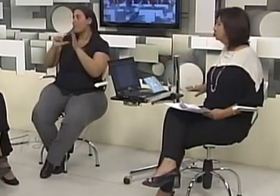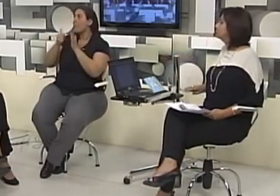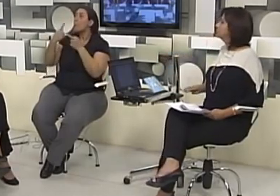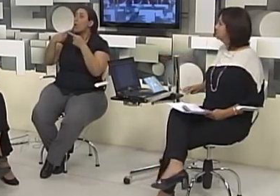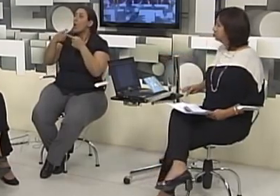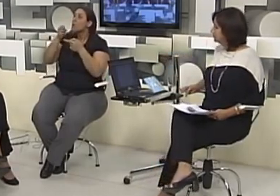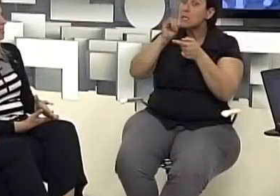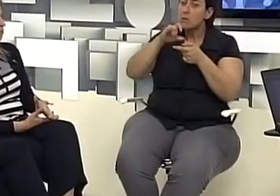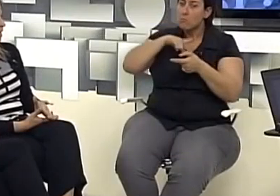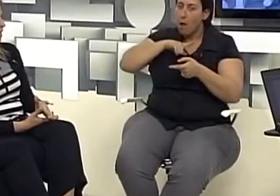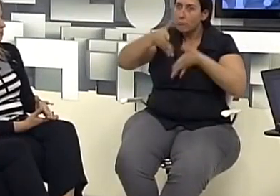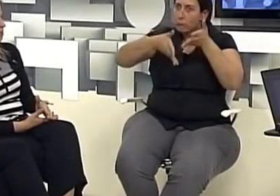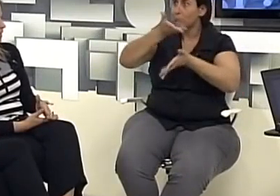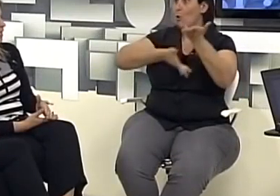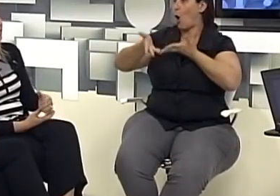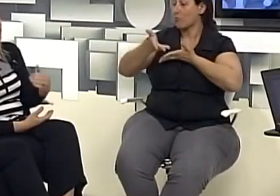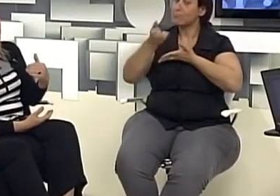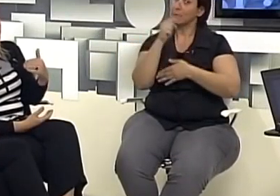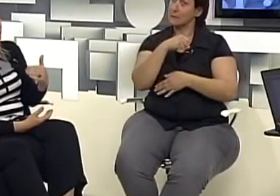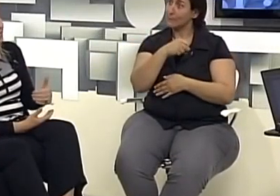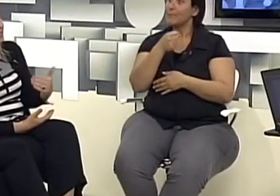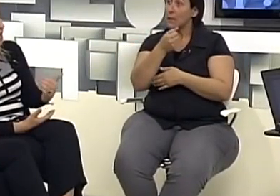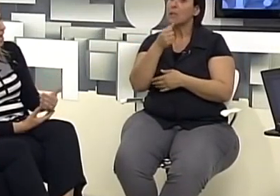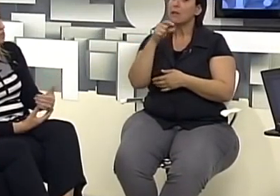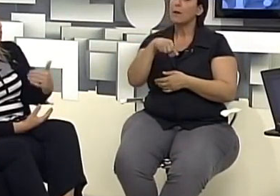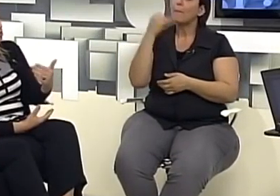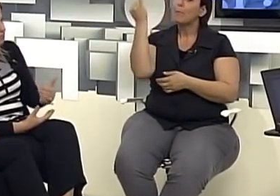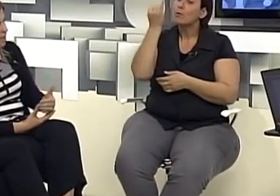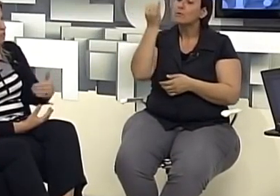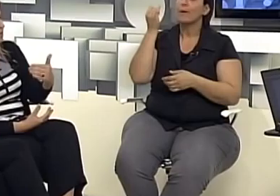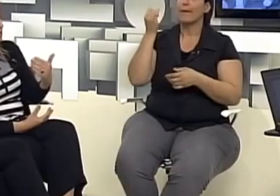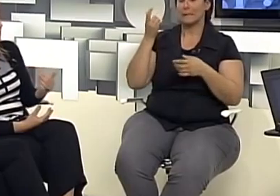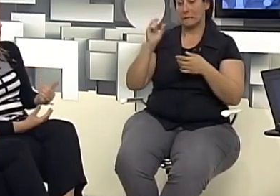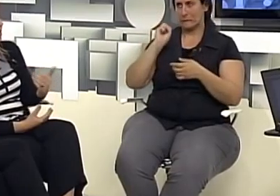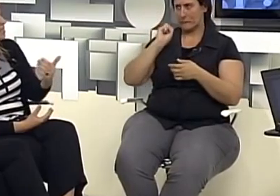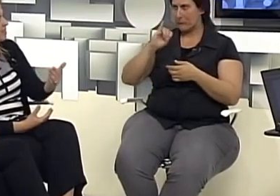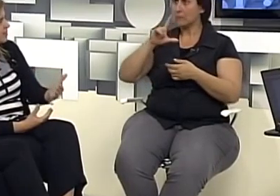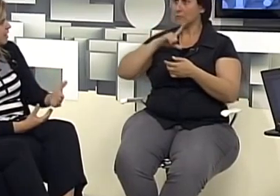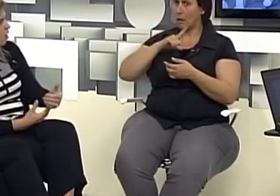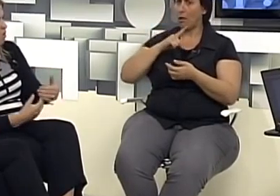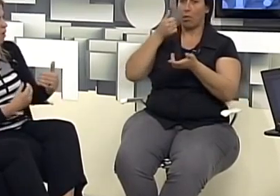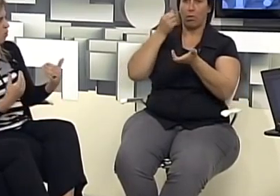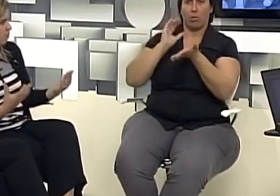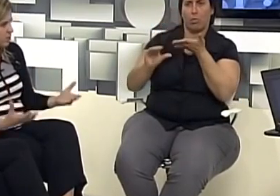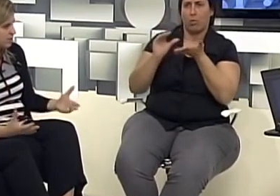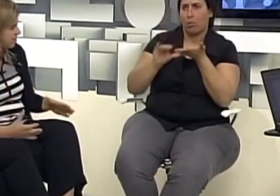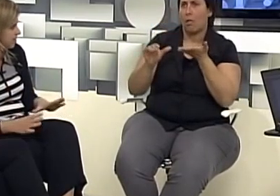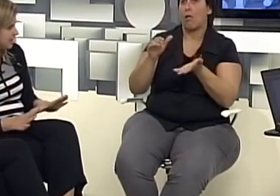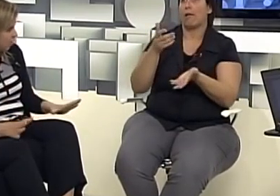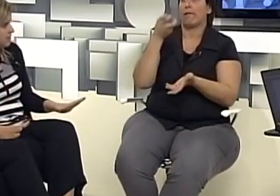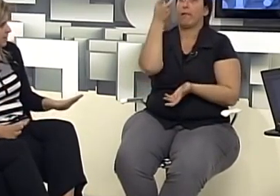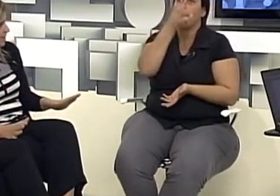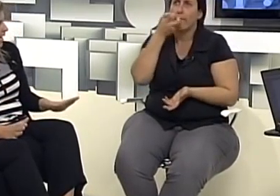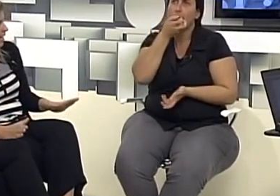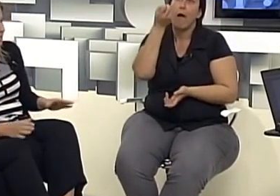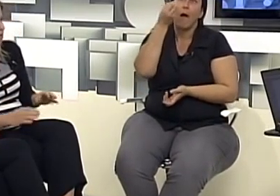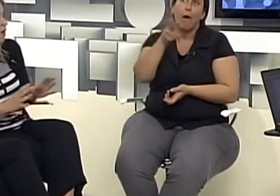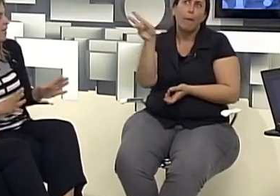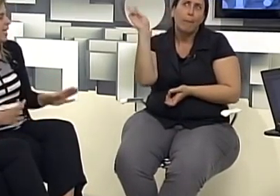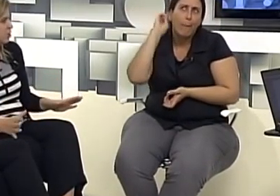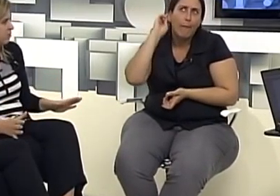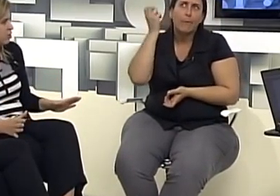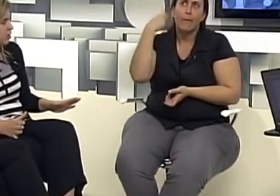Perfeito. E com uma língua de significado. Isso. Né? Que por mais que haja um investimento em oralização, alguma protetização que se dá,